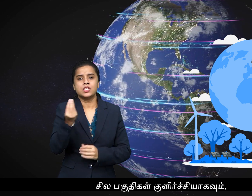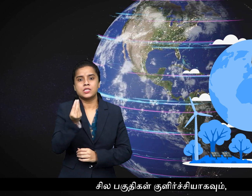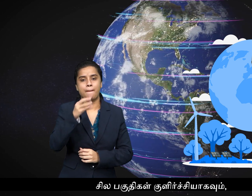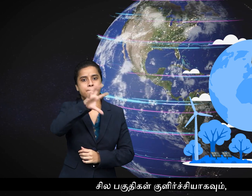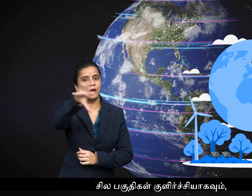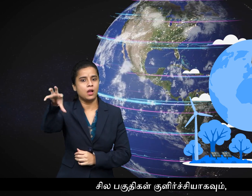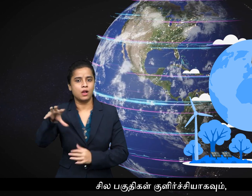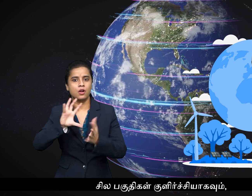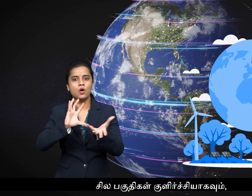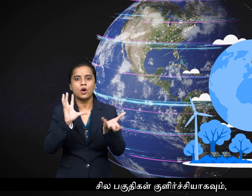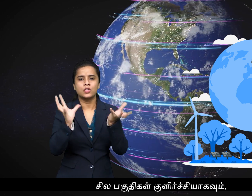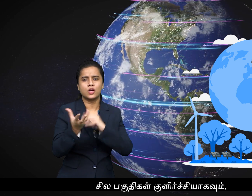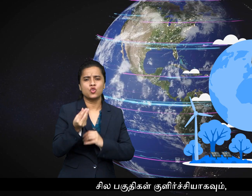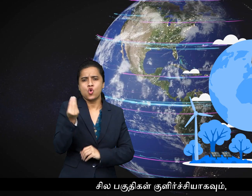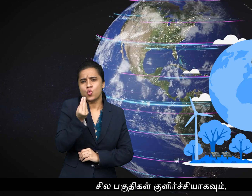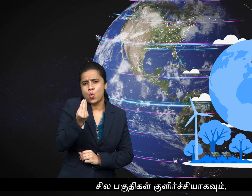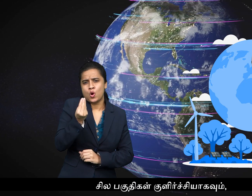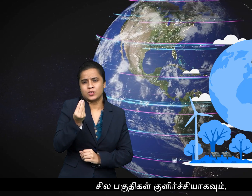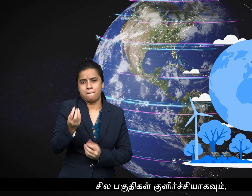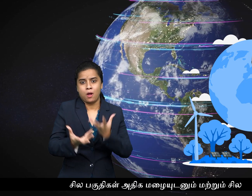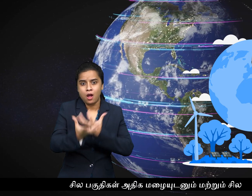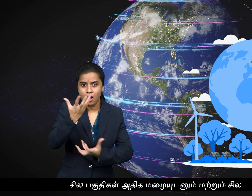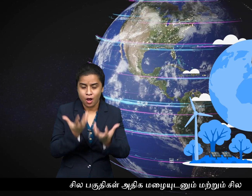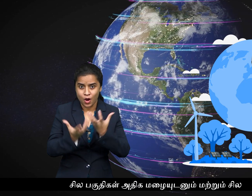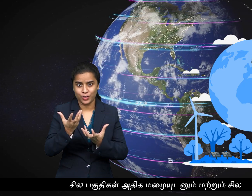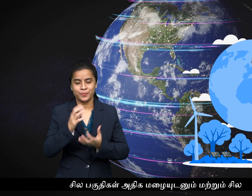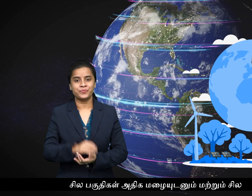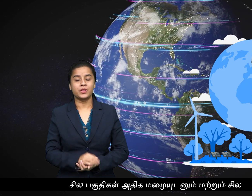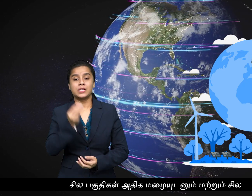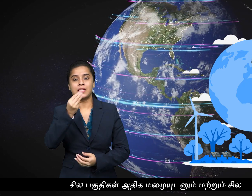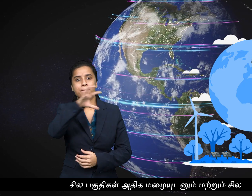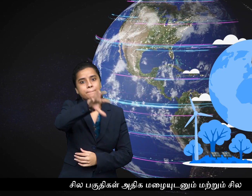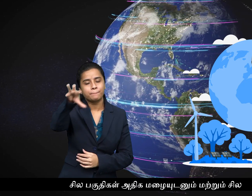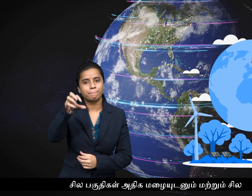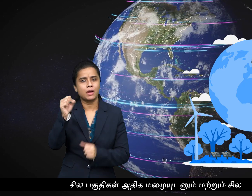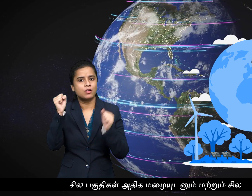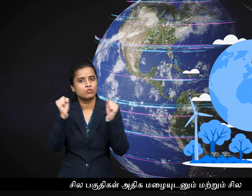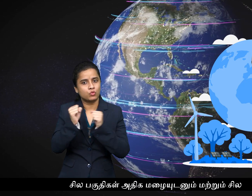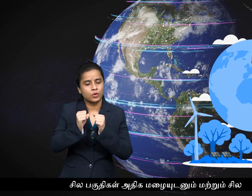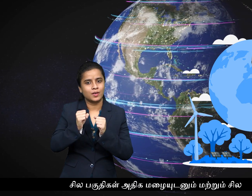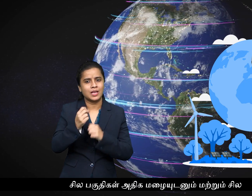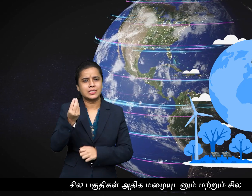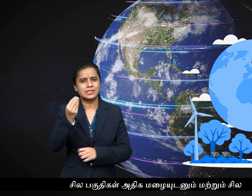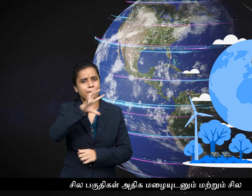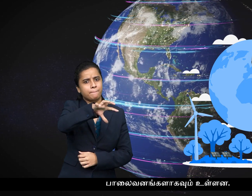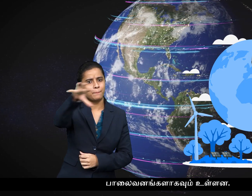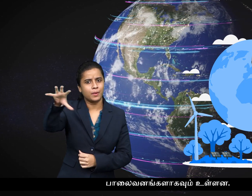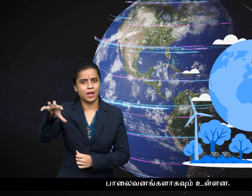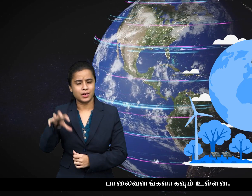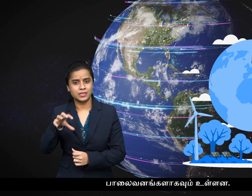சில பகுதிகள் குளிர்ச்சியாகவும் சில பகுதிகள் அதிக மழையுடனும் மற்றும்